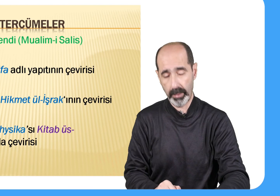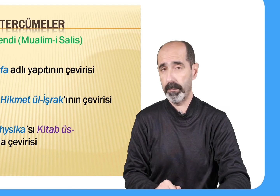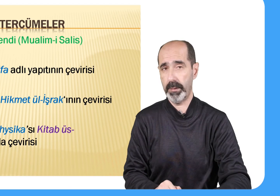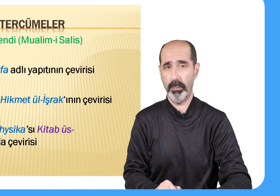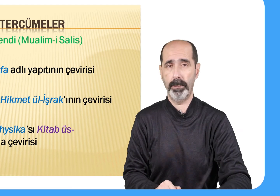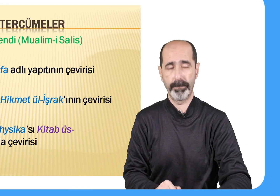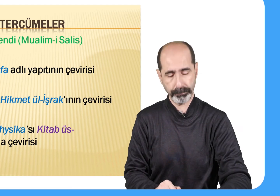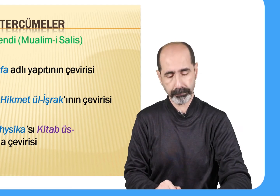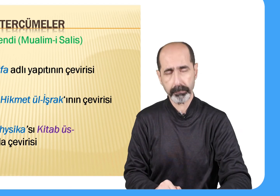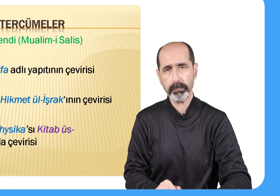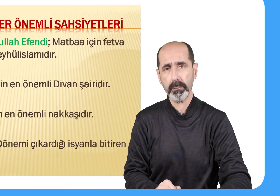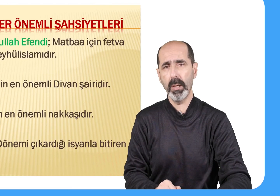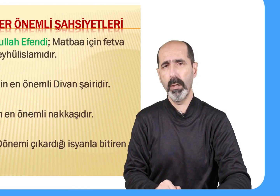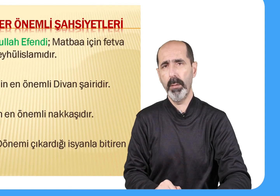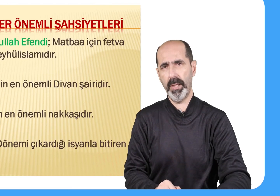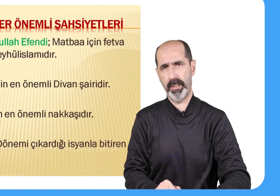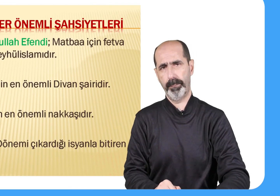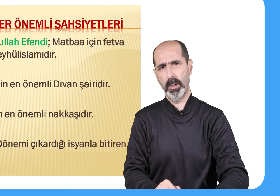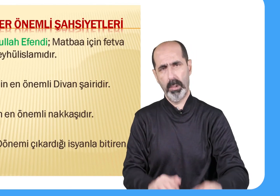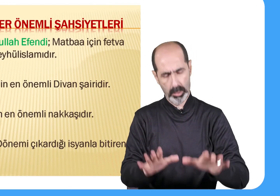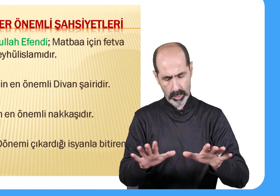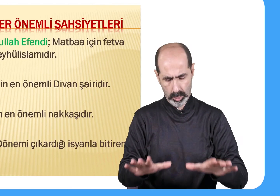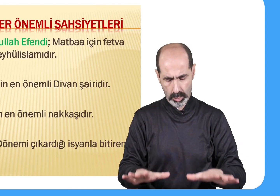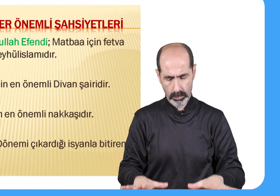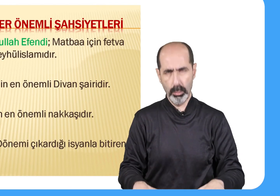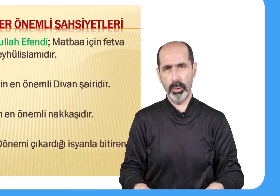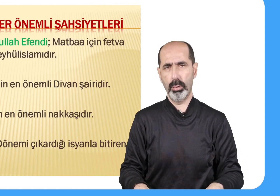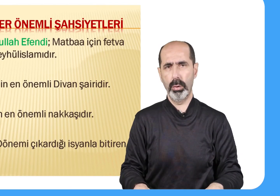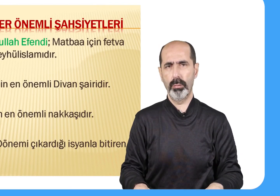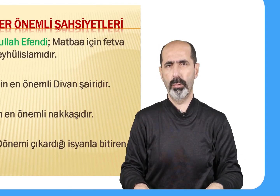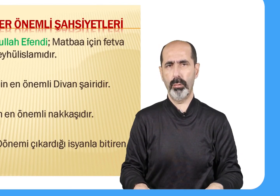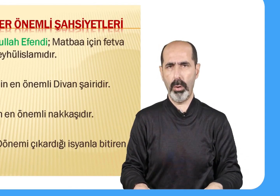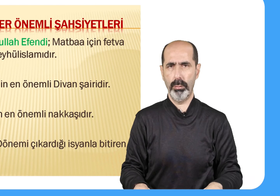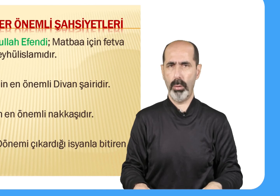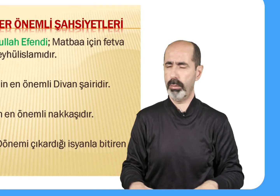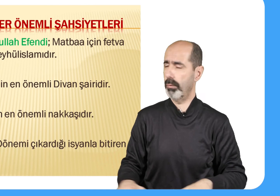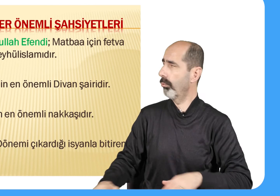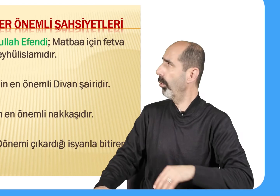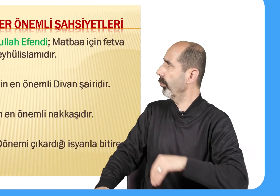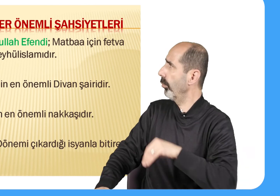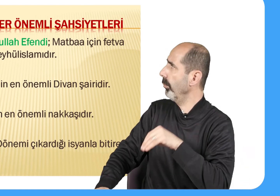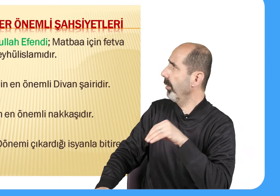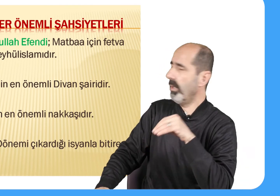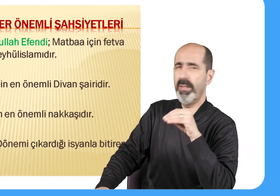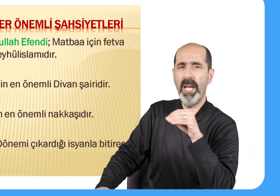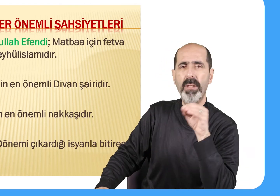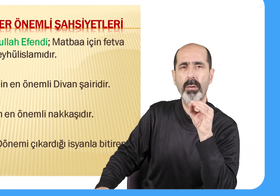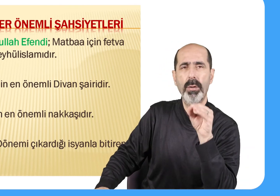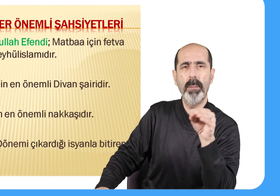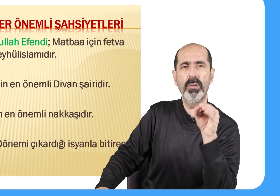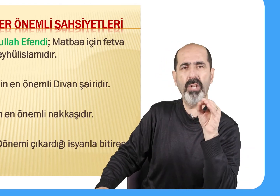karşımıza geliyor Peki bugün konumuzun son noktası şu olsun